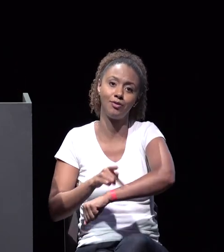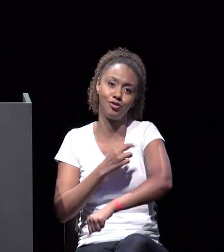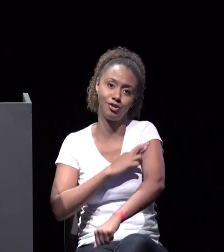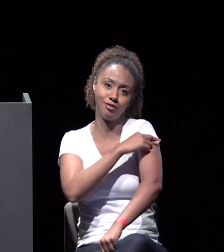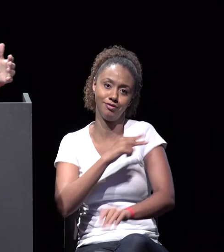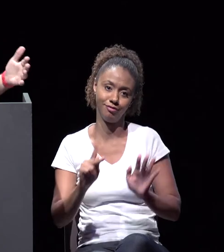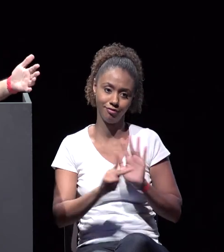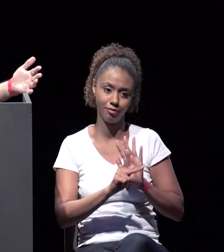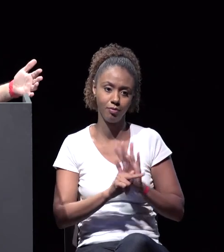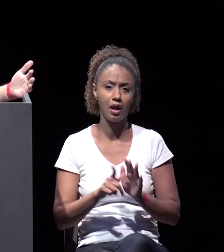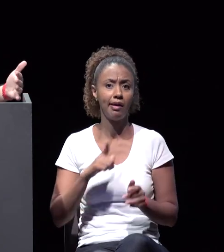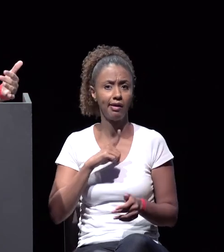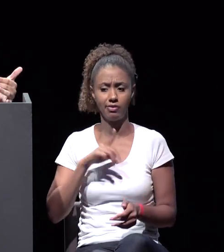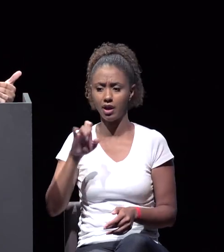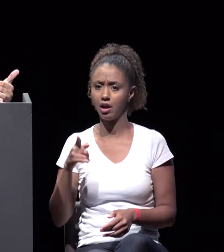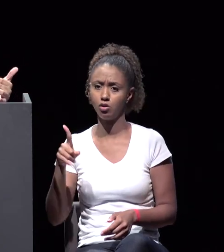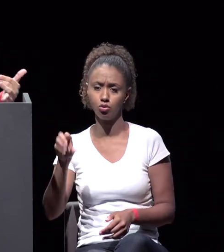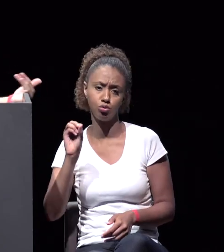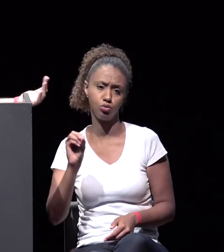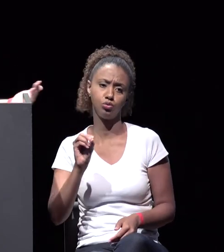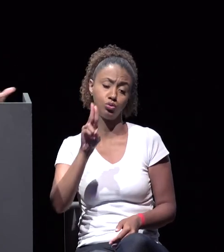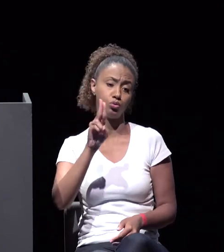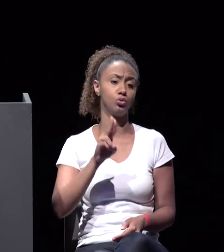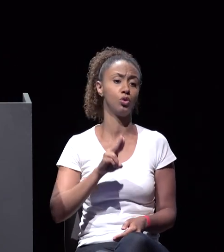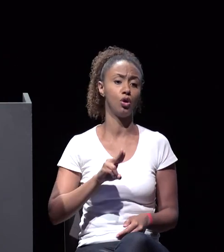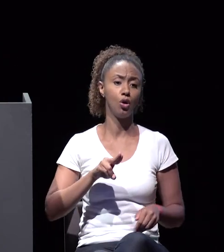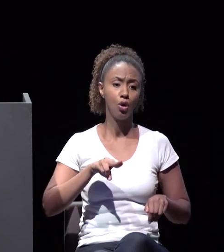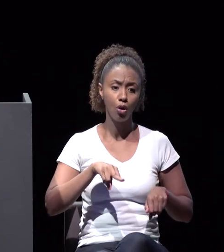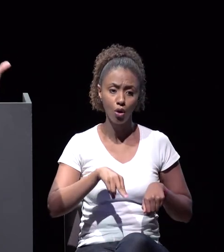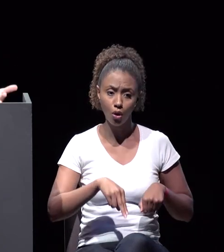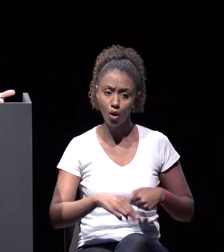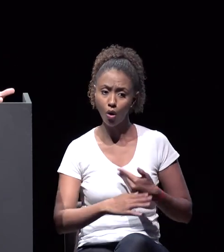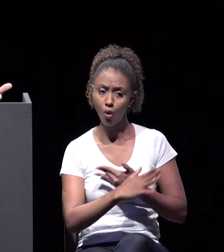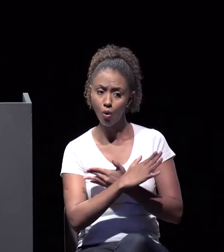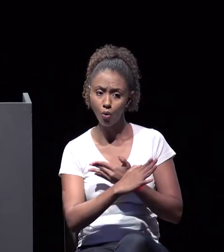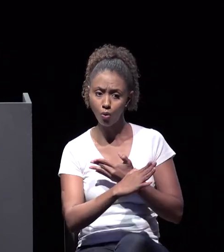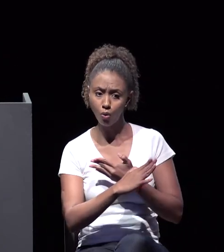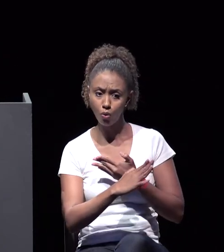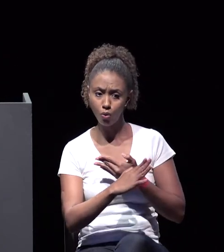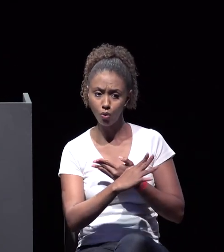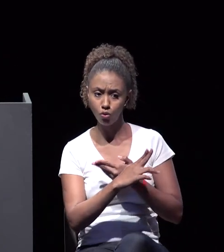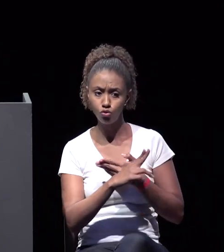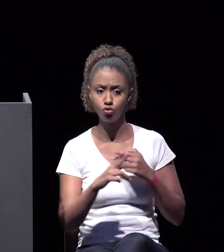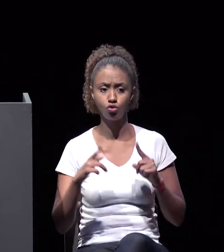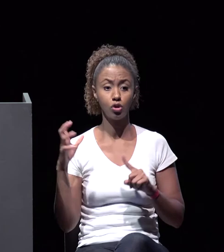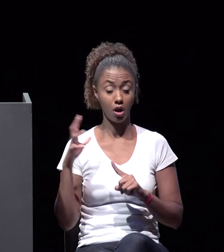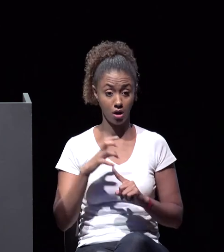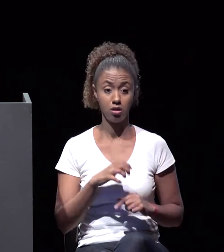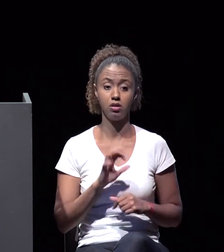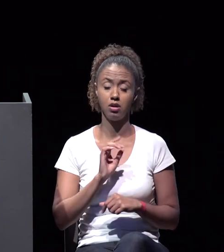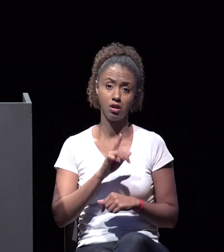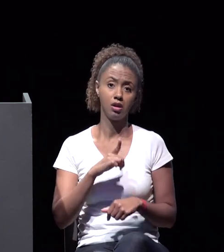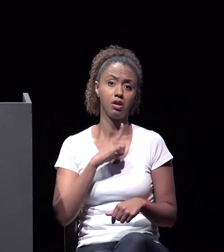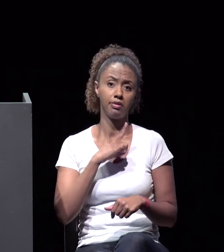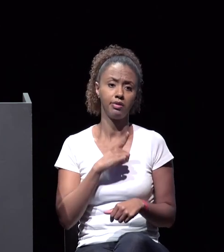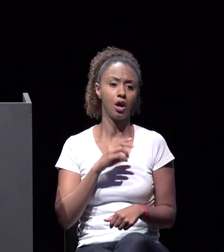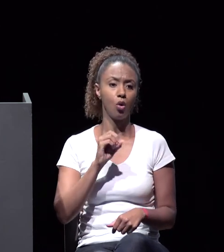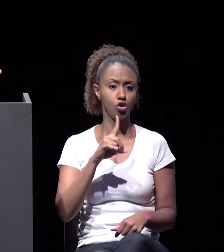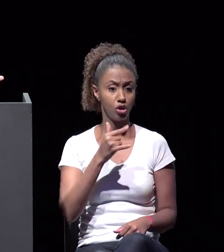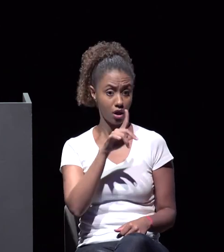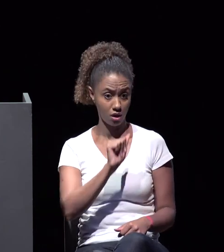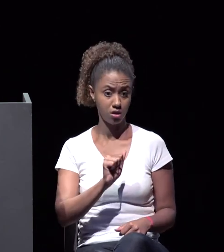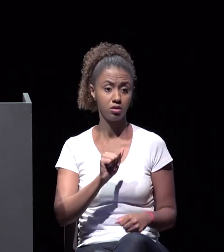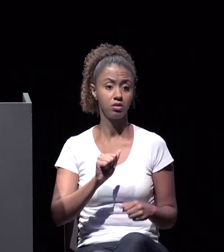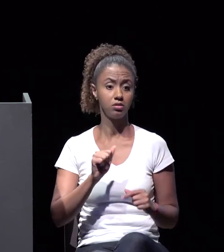então você vai ter desfecho até o show lá todo o xirê e cada orixá vai representar ele vai ter ali uma um